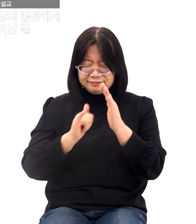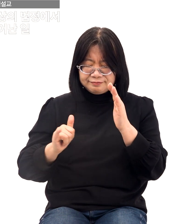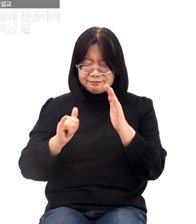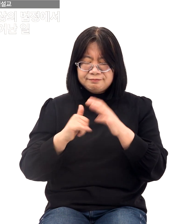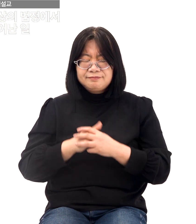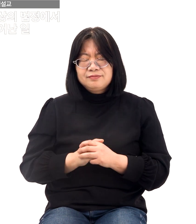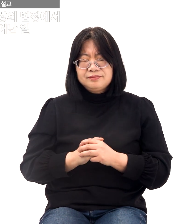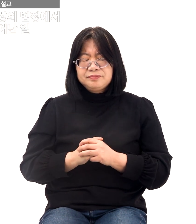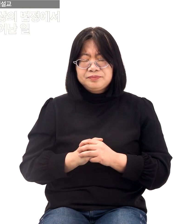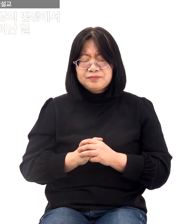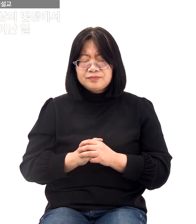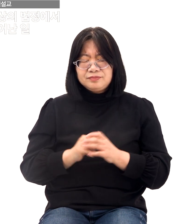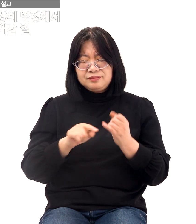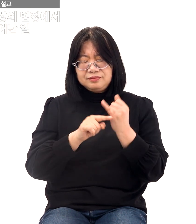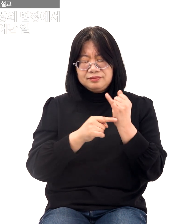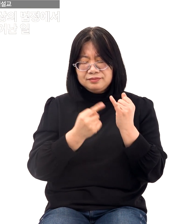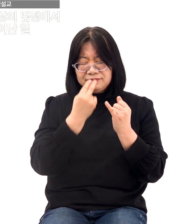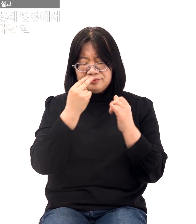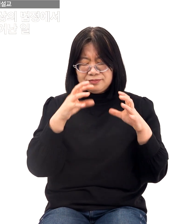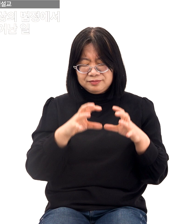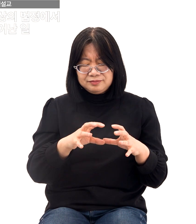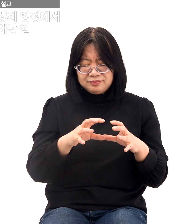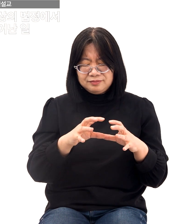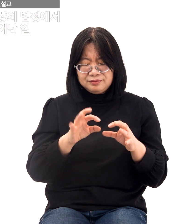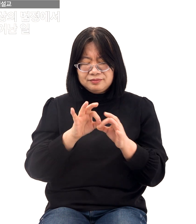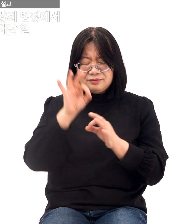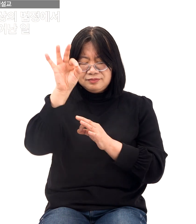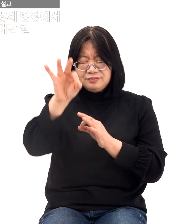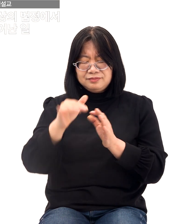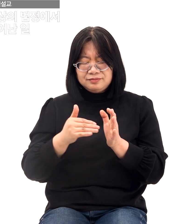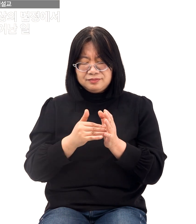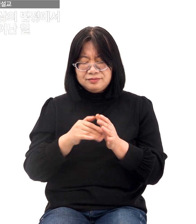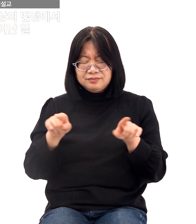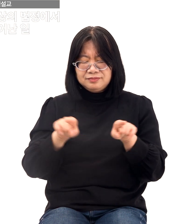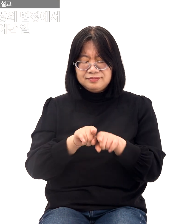가족들, 복중의 생명까지